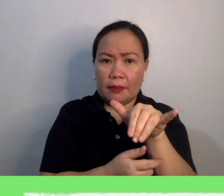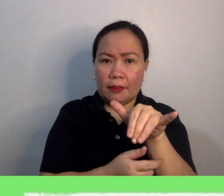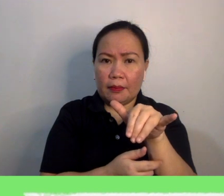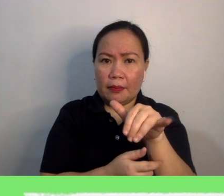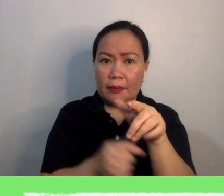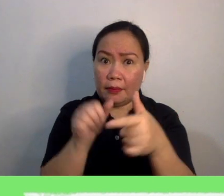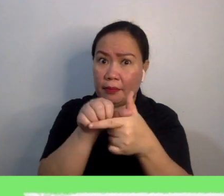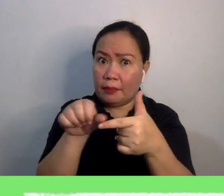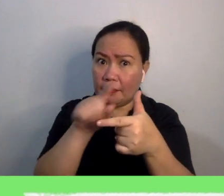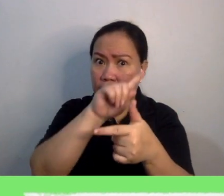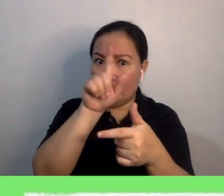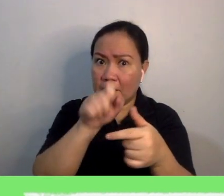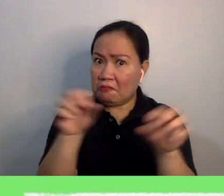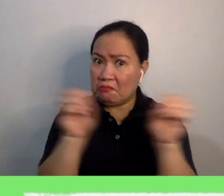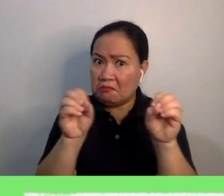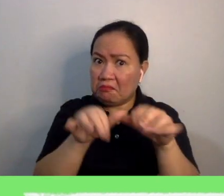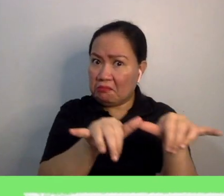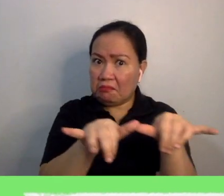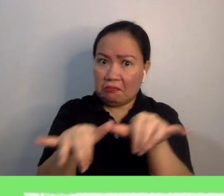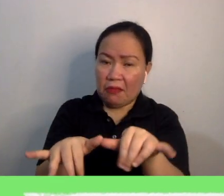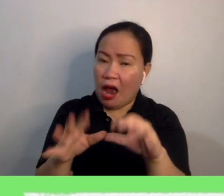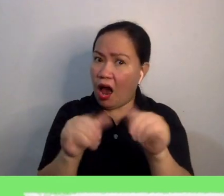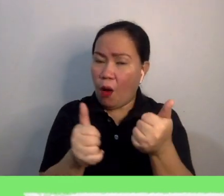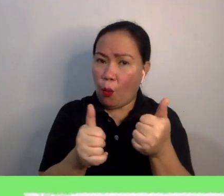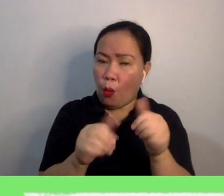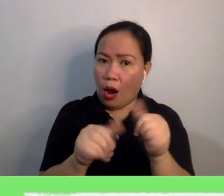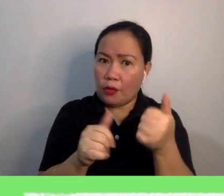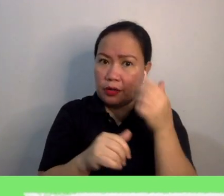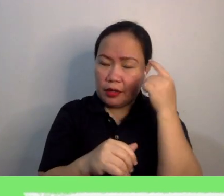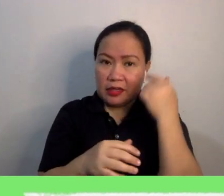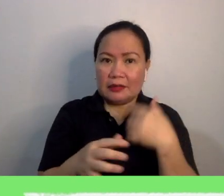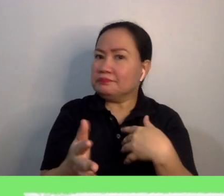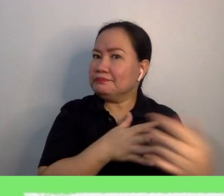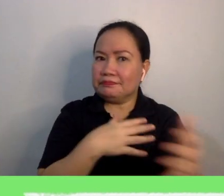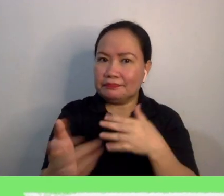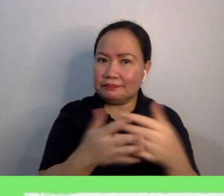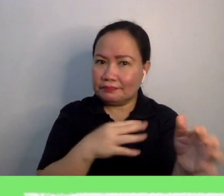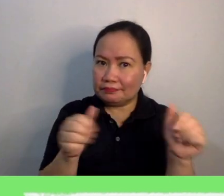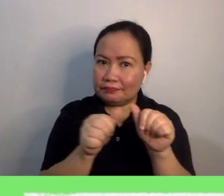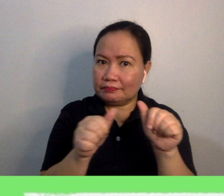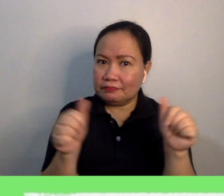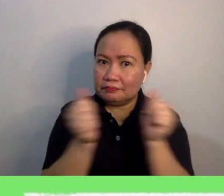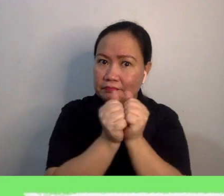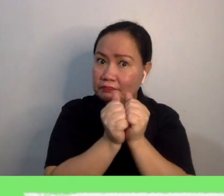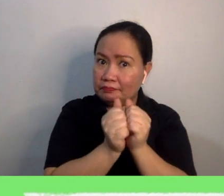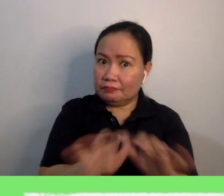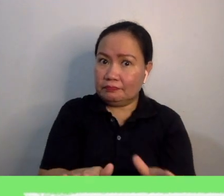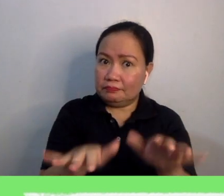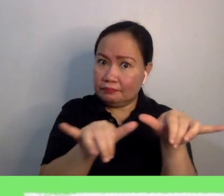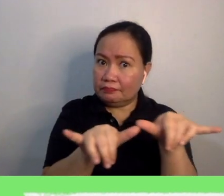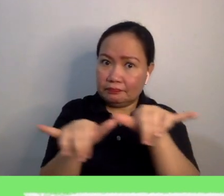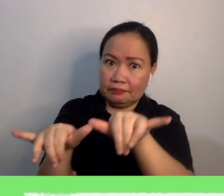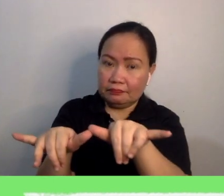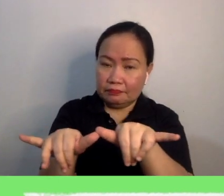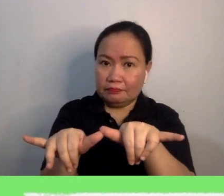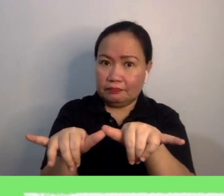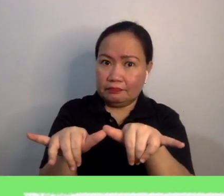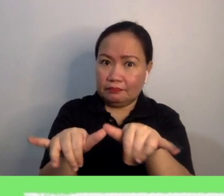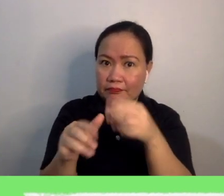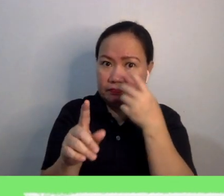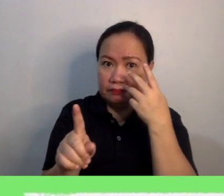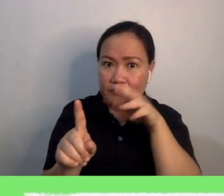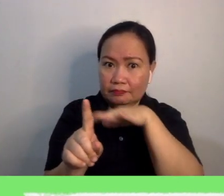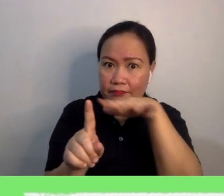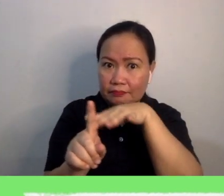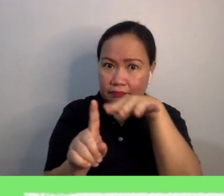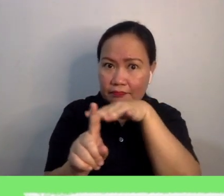dalawang angles ay complementary? Okay. So, even without the measure, kahit wala siyang measure, pag